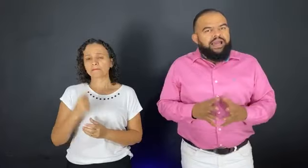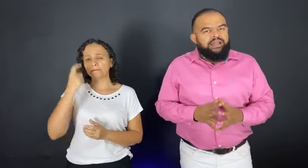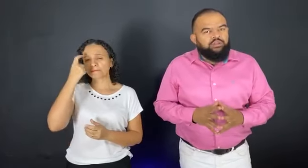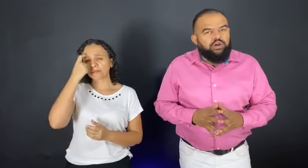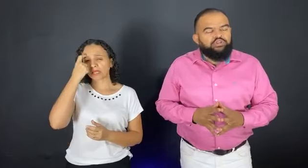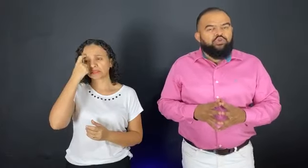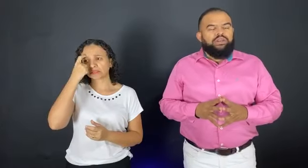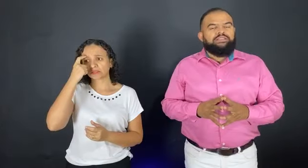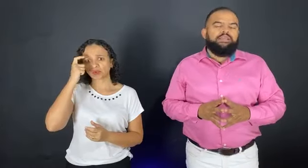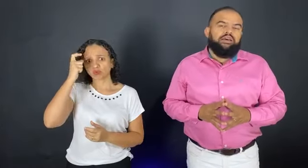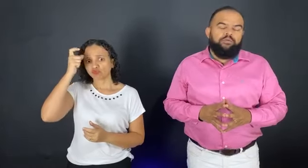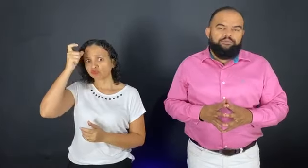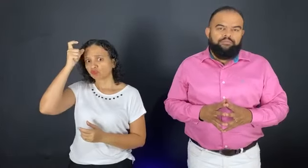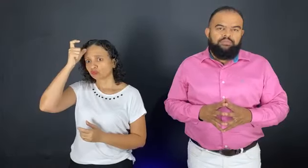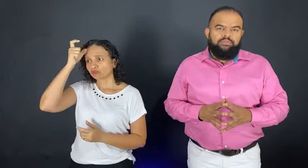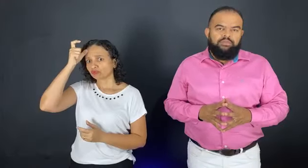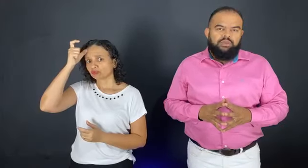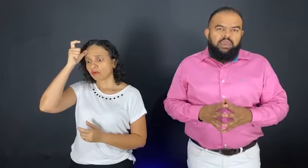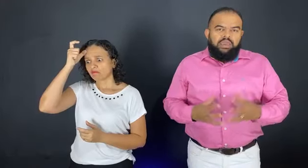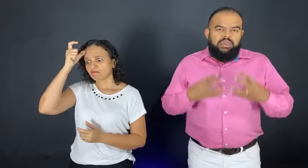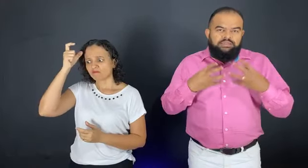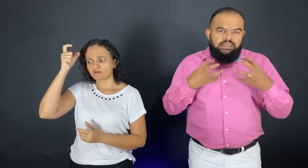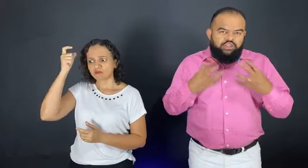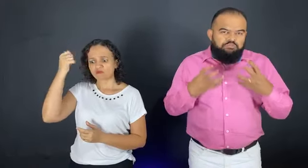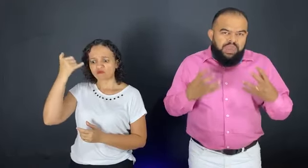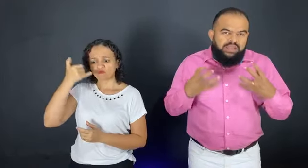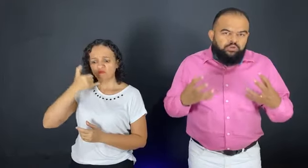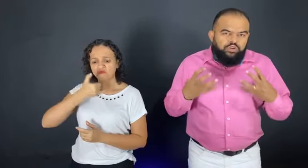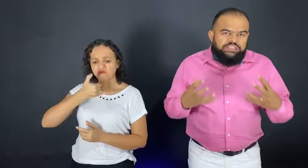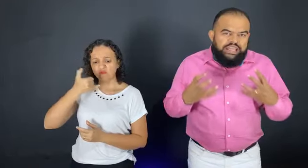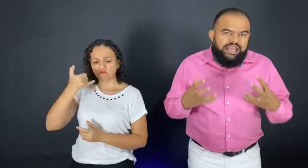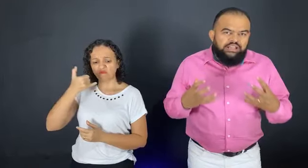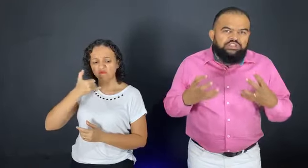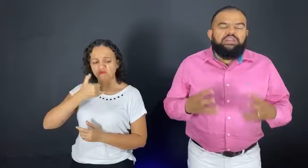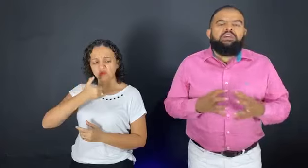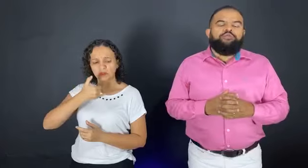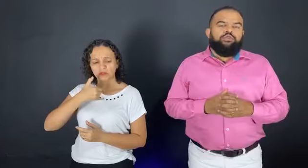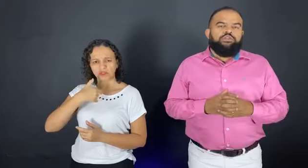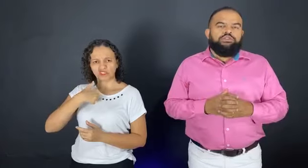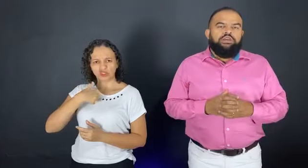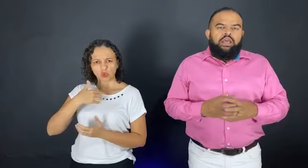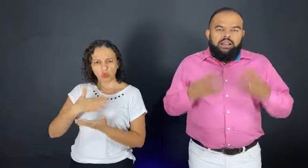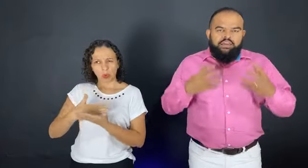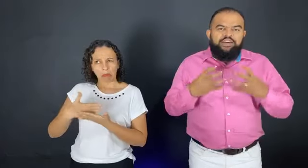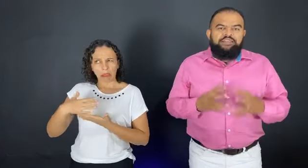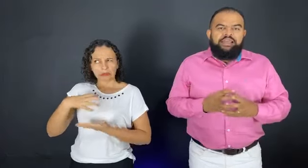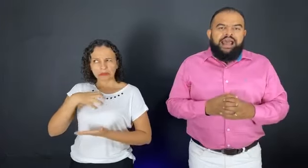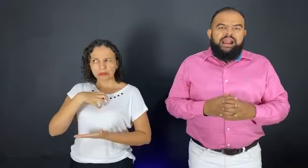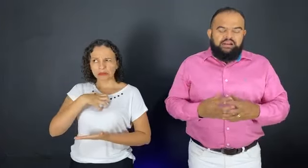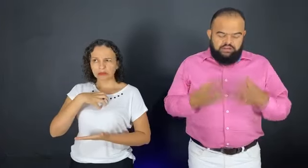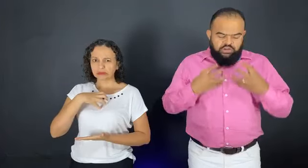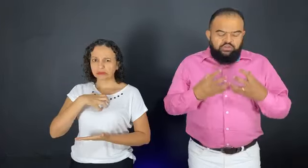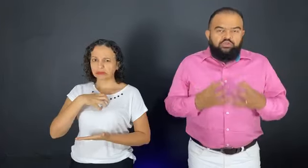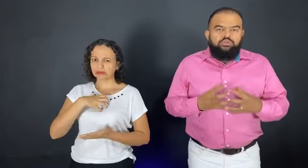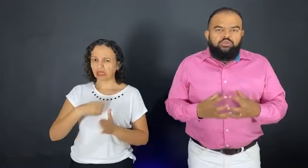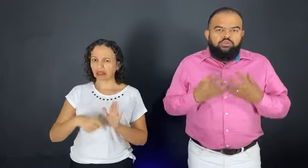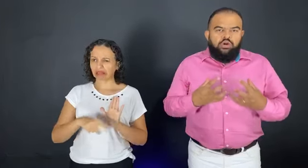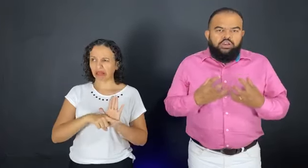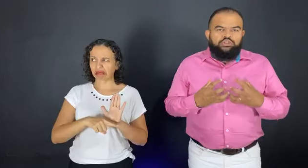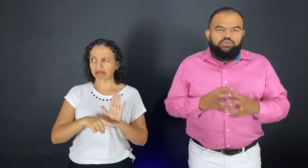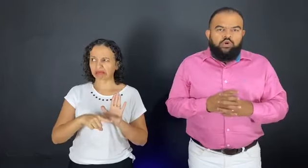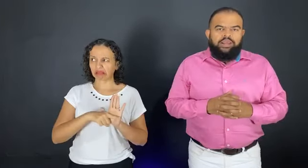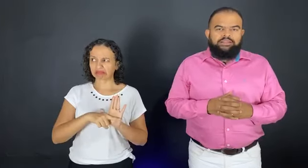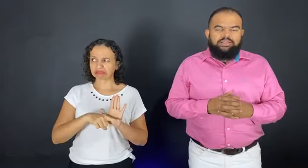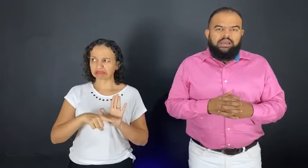inimigo trabalhar em nosso coração e sentimentos negativos levantar